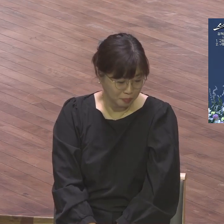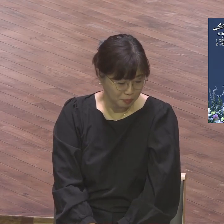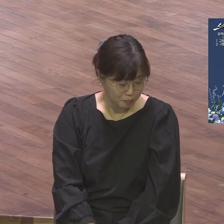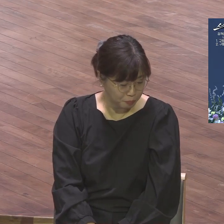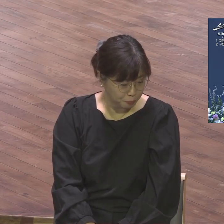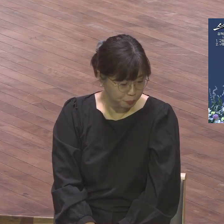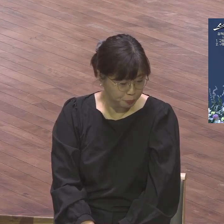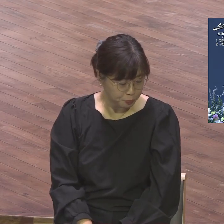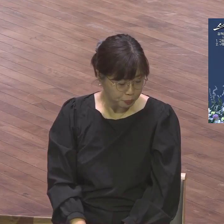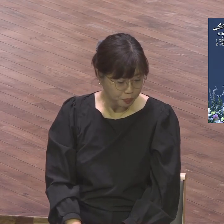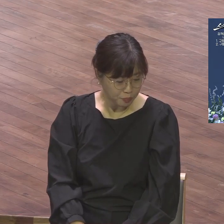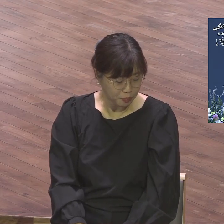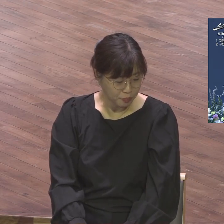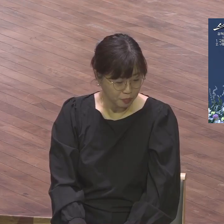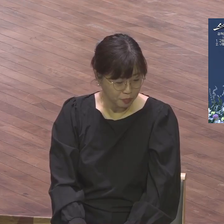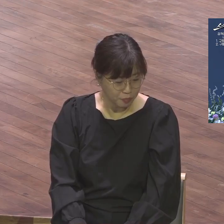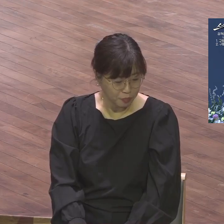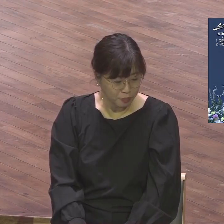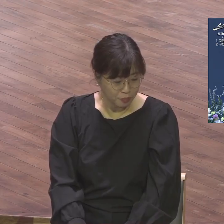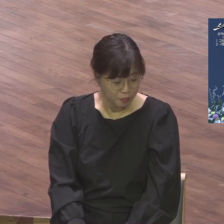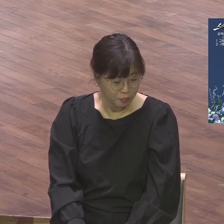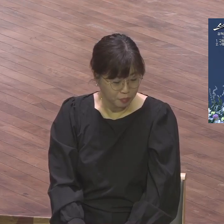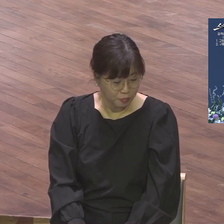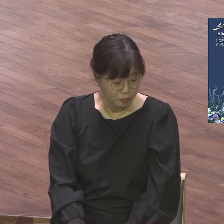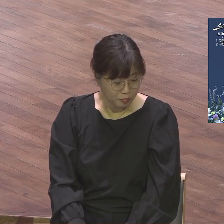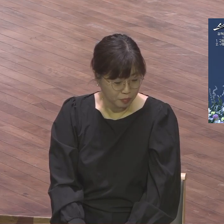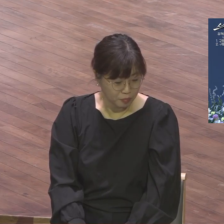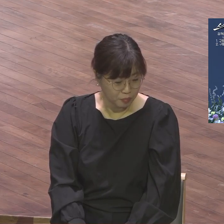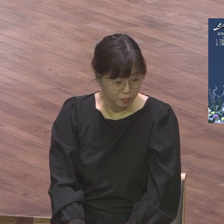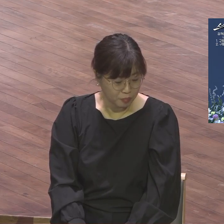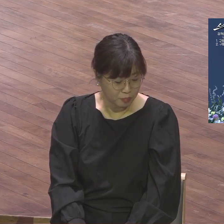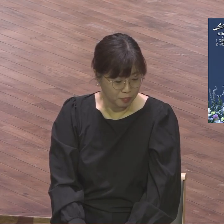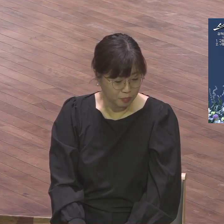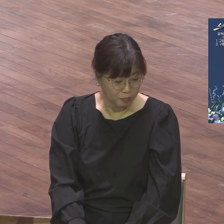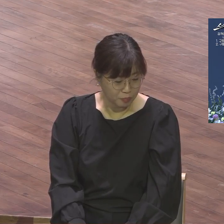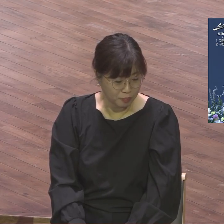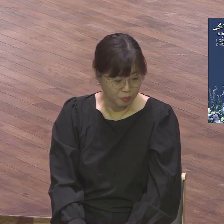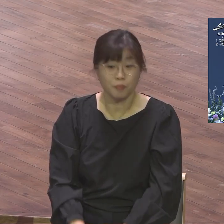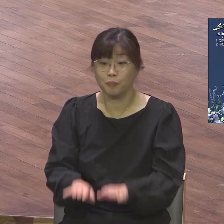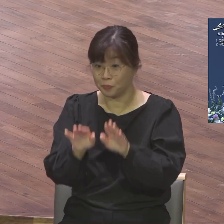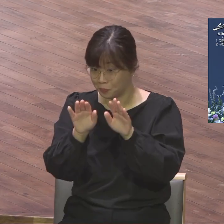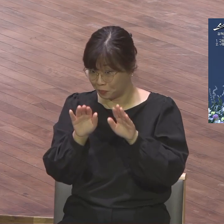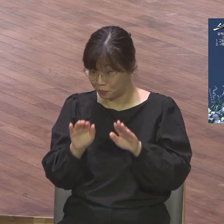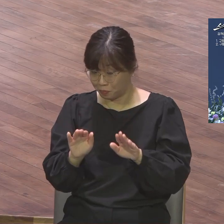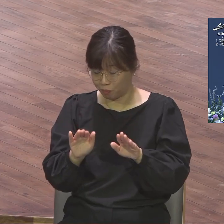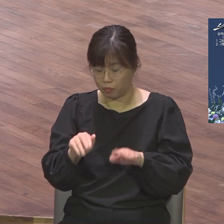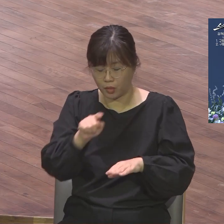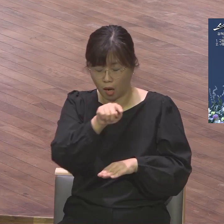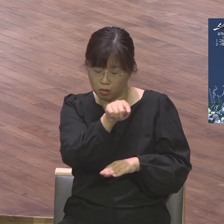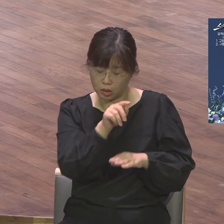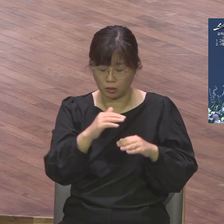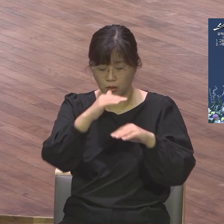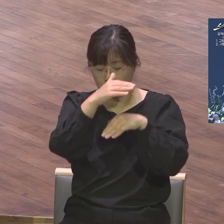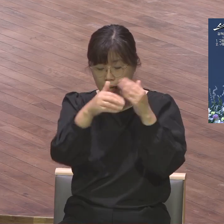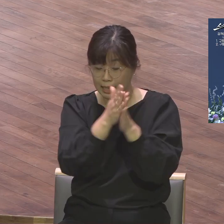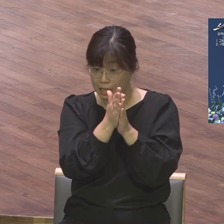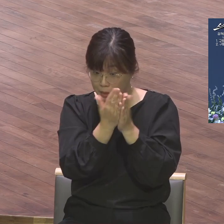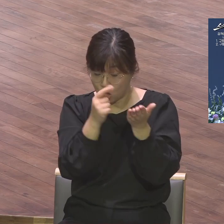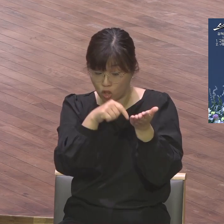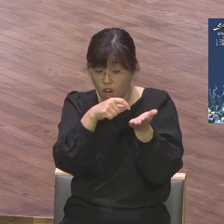그것이 바로 하나님의 비밀인 그리스도를 깨닫게 하기 위함이다. 그리스도를 깨닫게